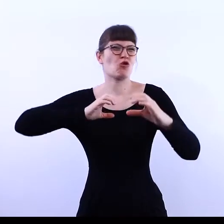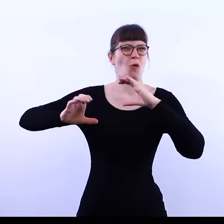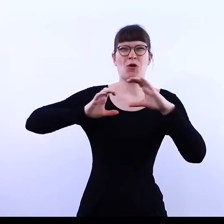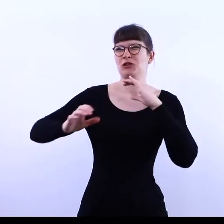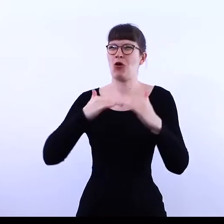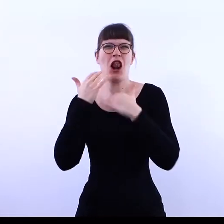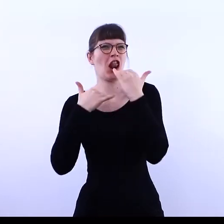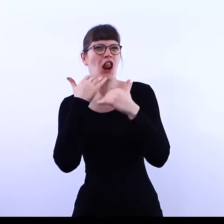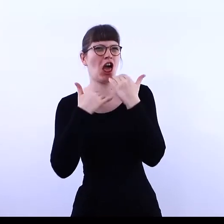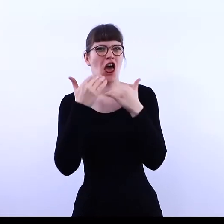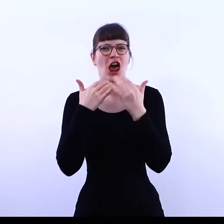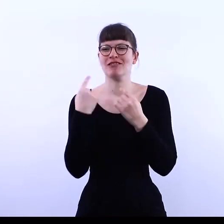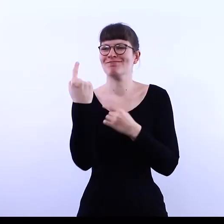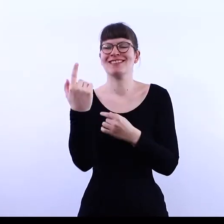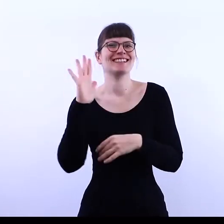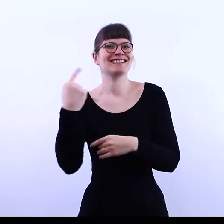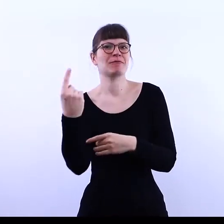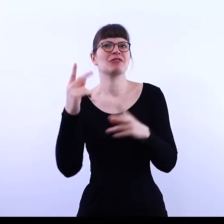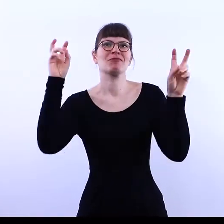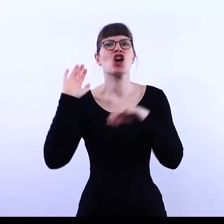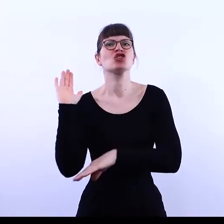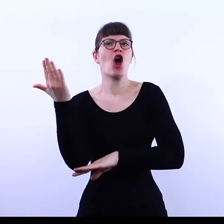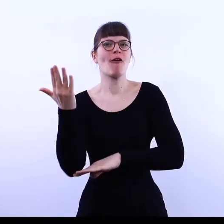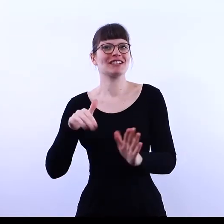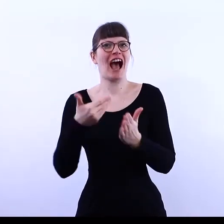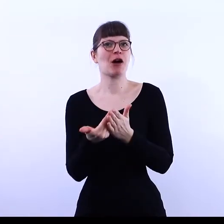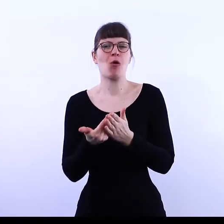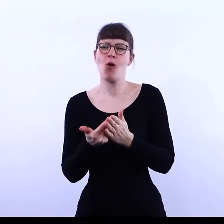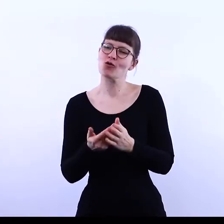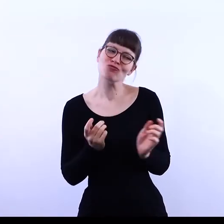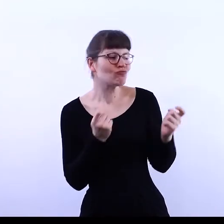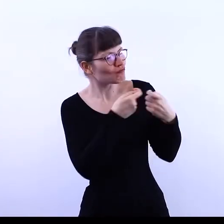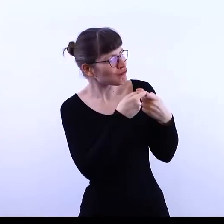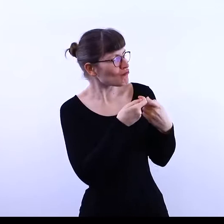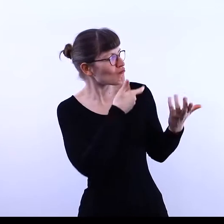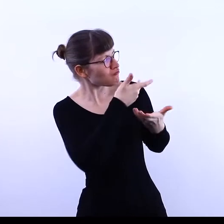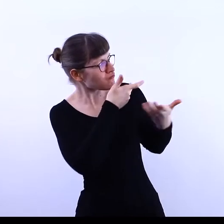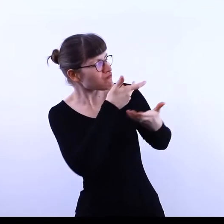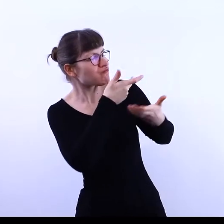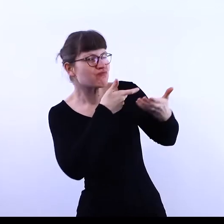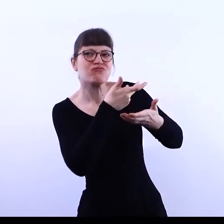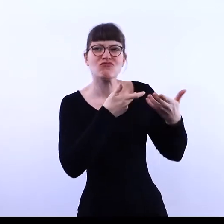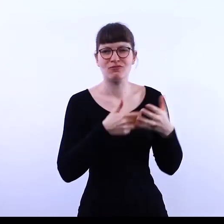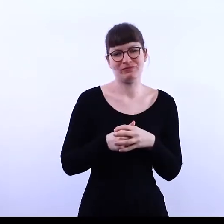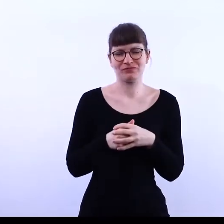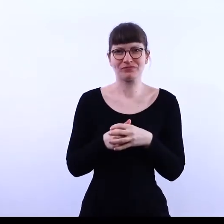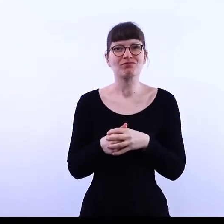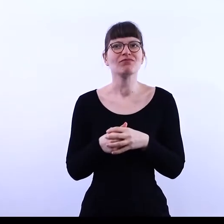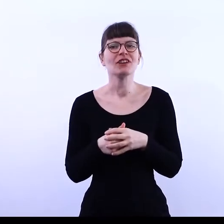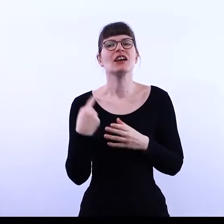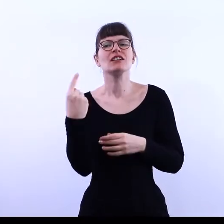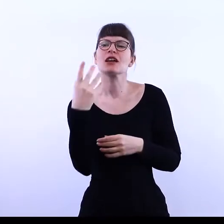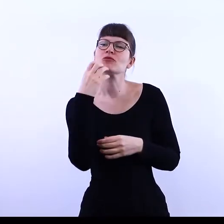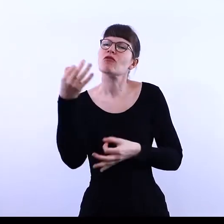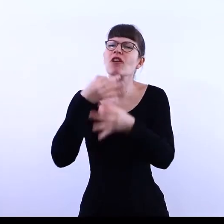dann so als Serviceangebot immer Gespräch anbieten. Und der wollte